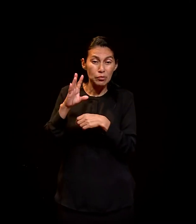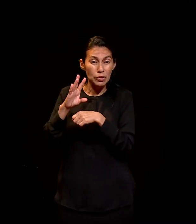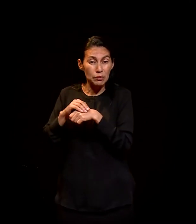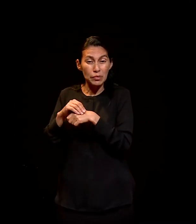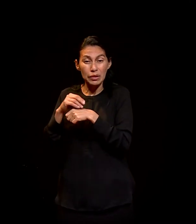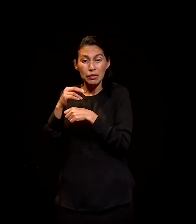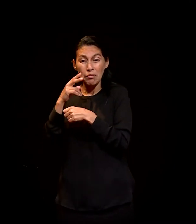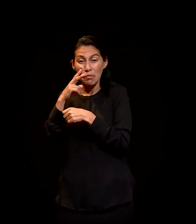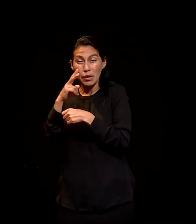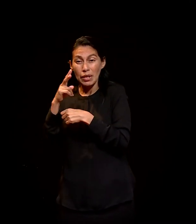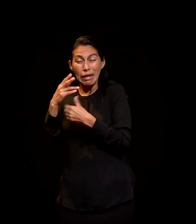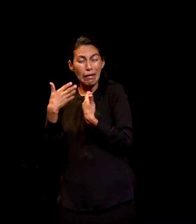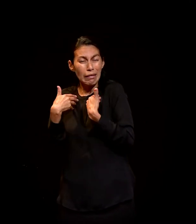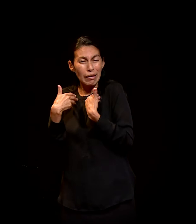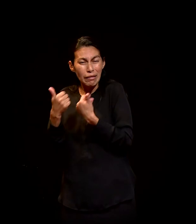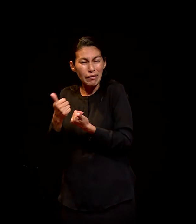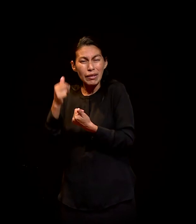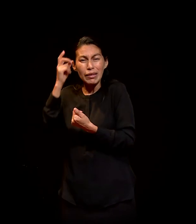está